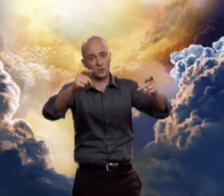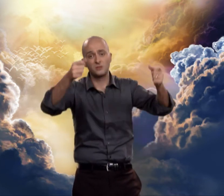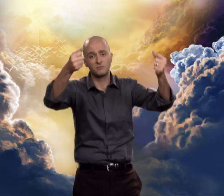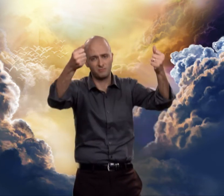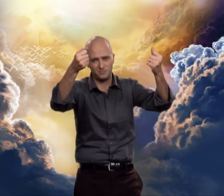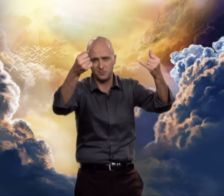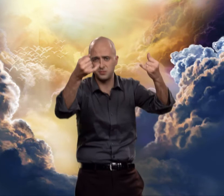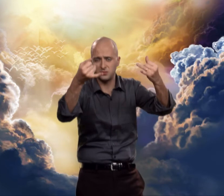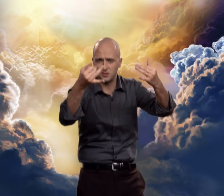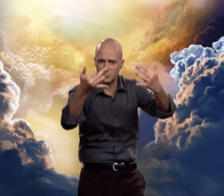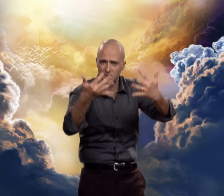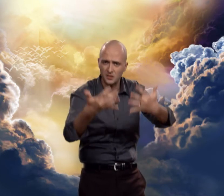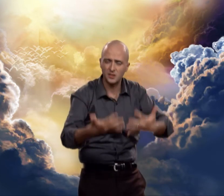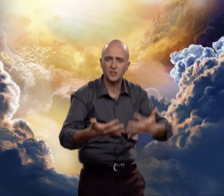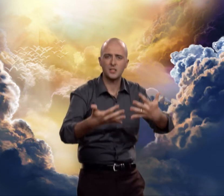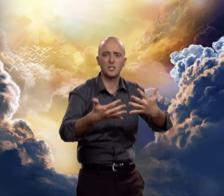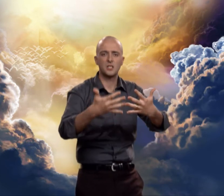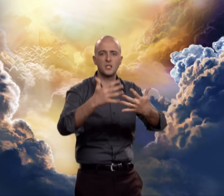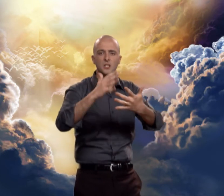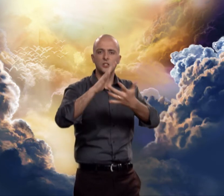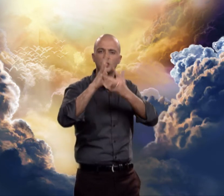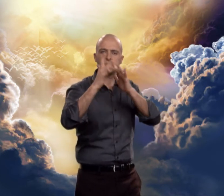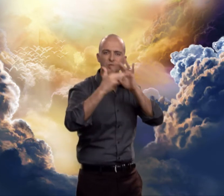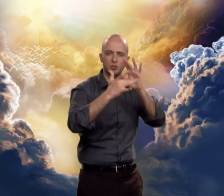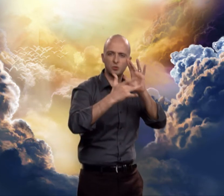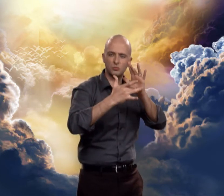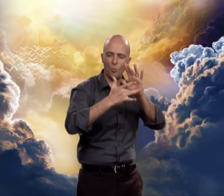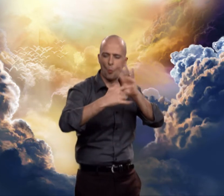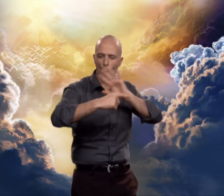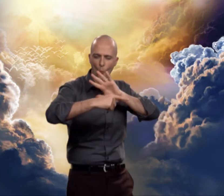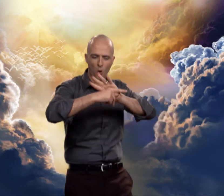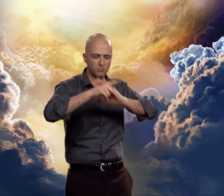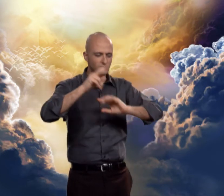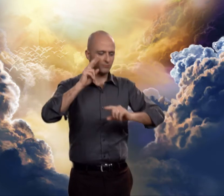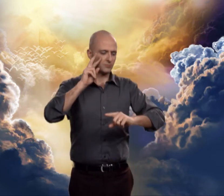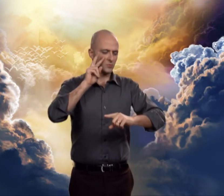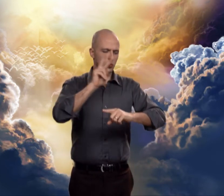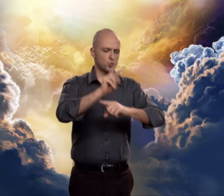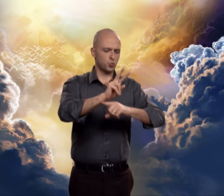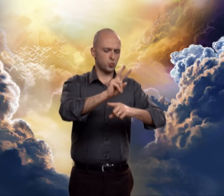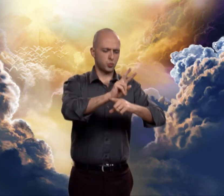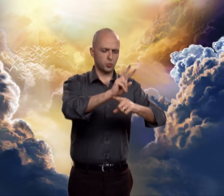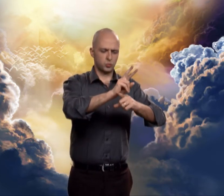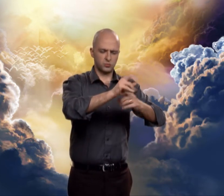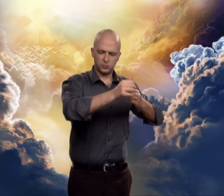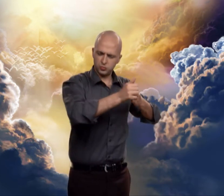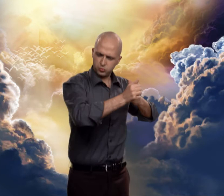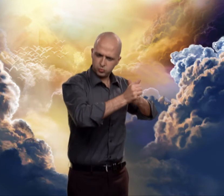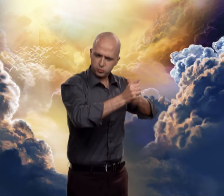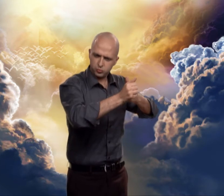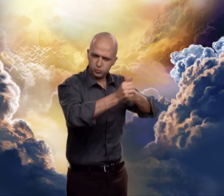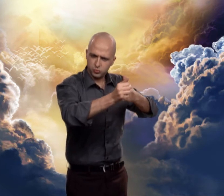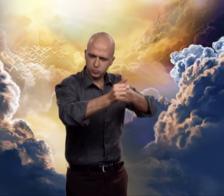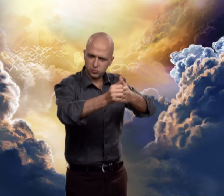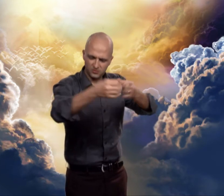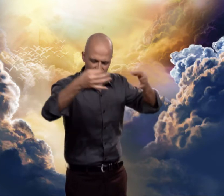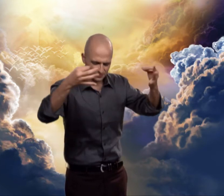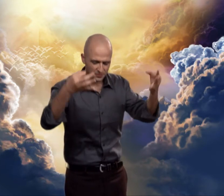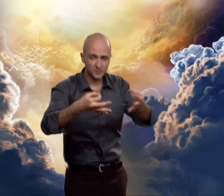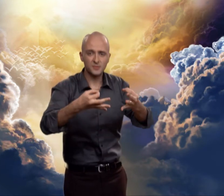que já foram colocados nos monarcas terrestres. O Rei da Glória enxugou todas as lágrimas. Entoam um cântico